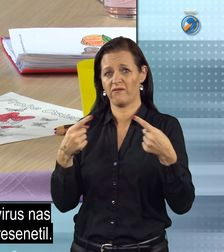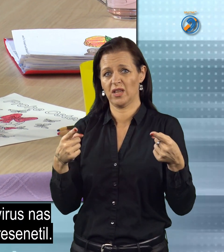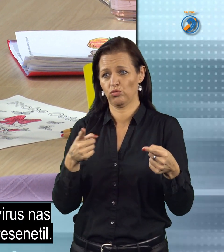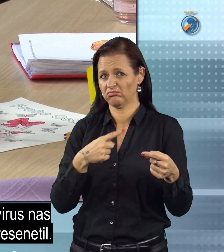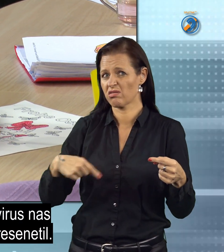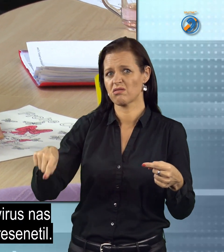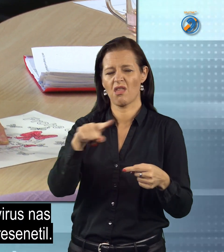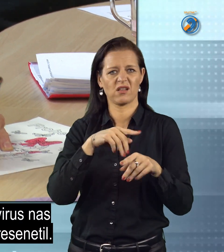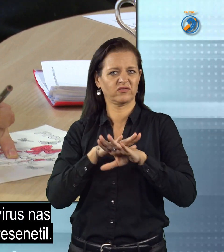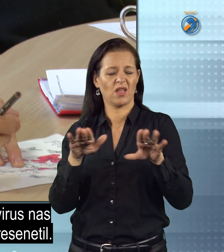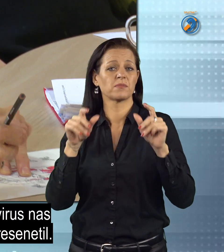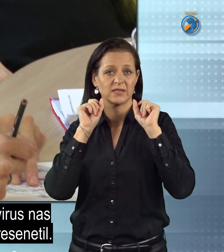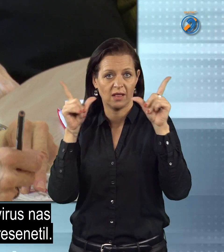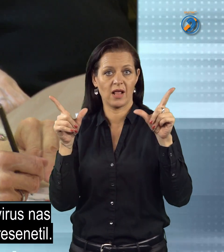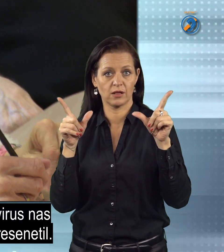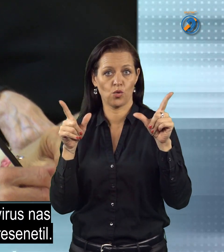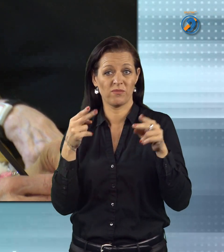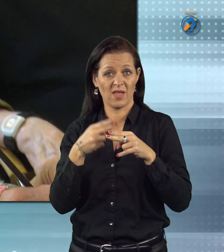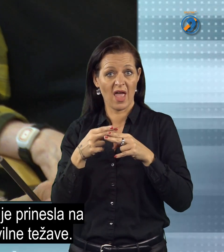Koronavirus nas je vse presenetil.